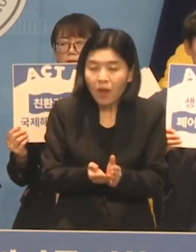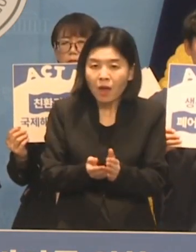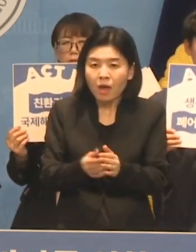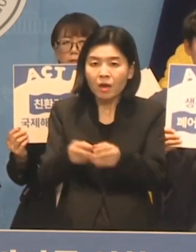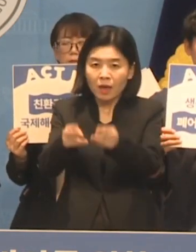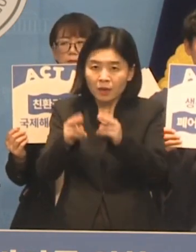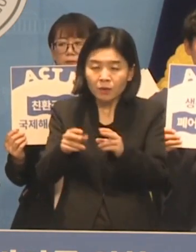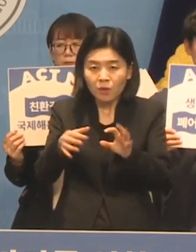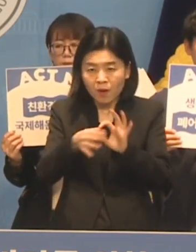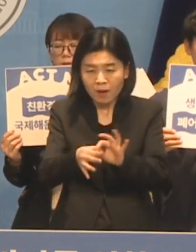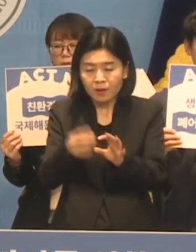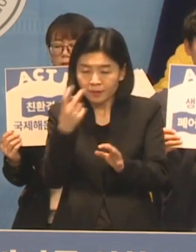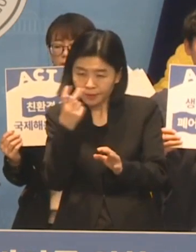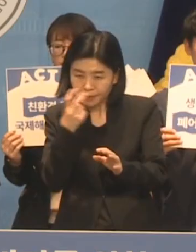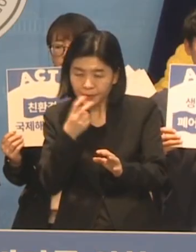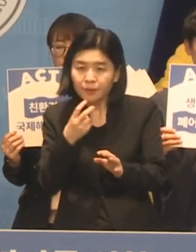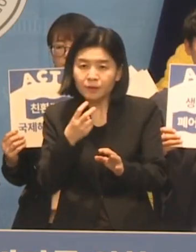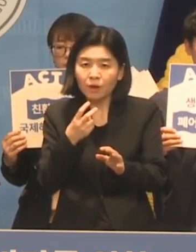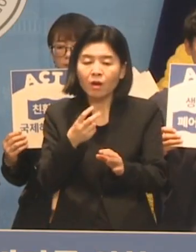발전법을 조속히 제정해야 합니다.